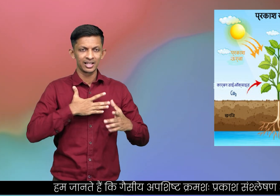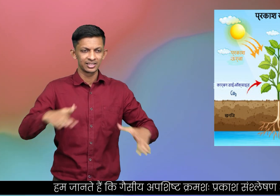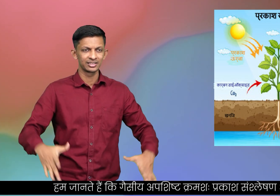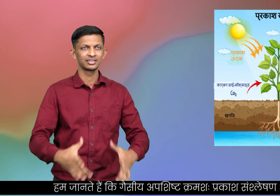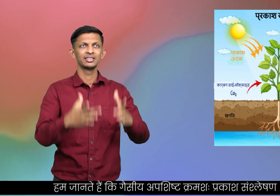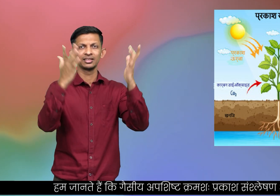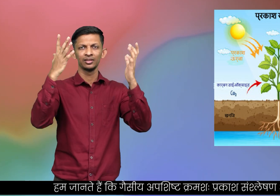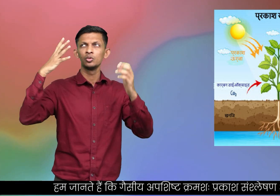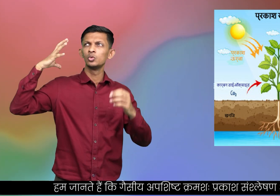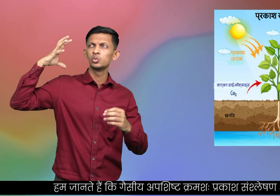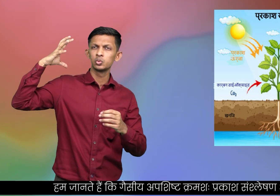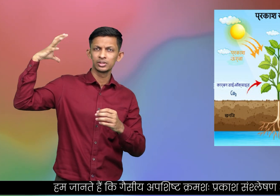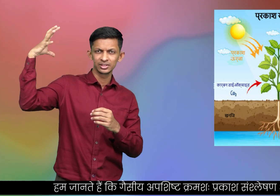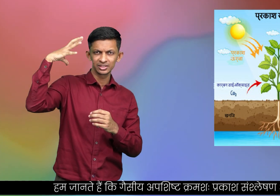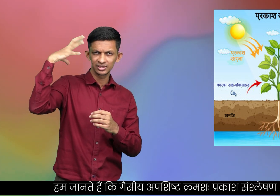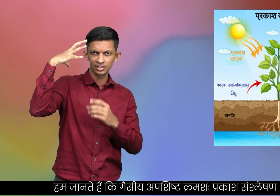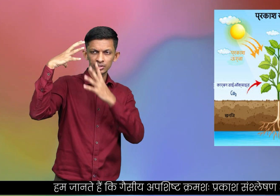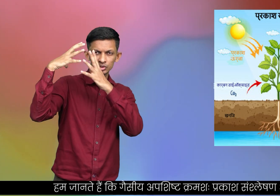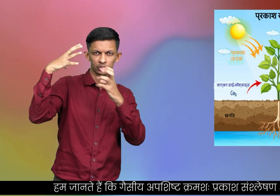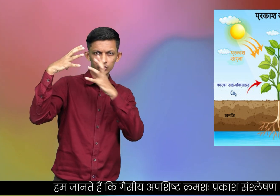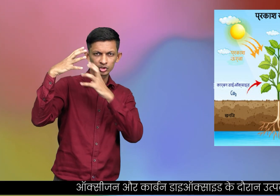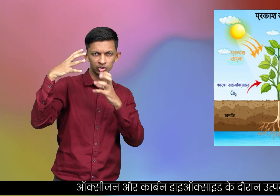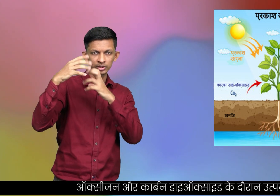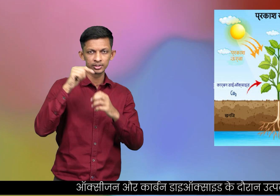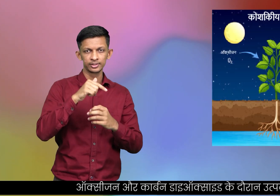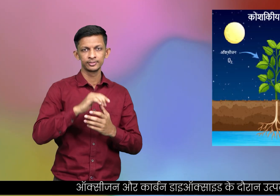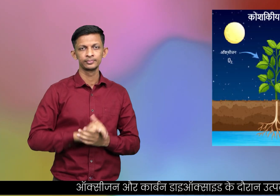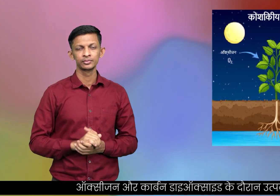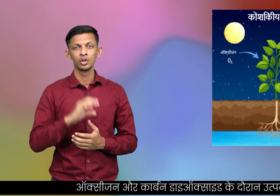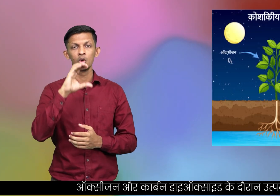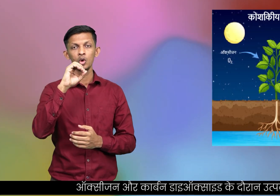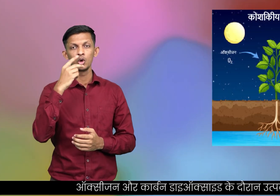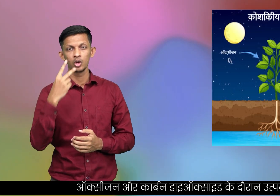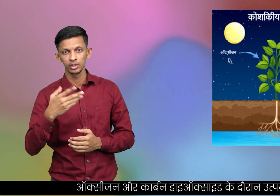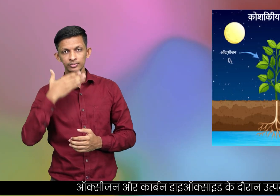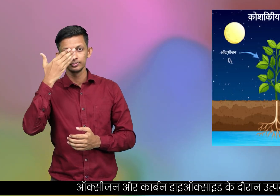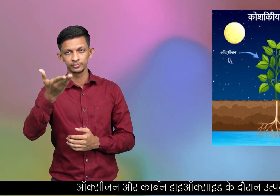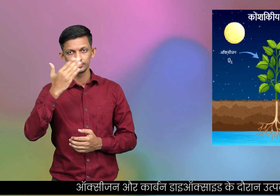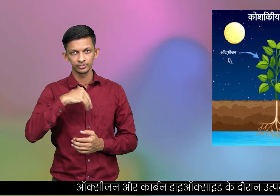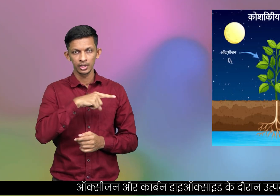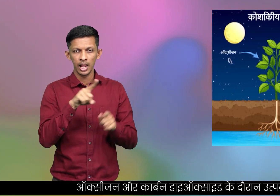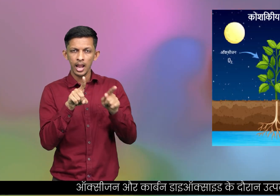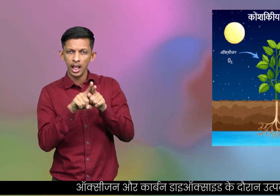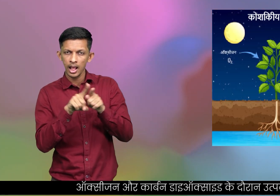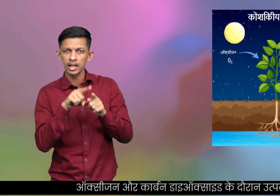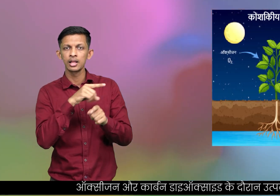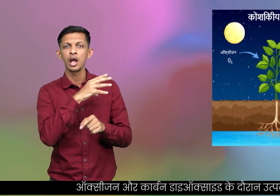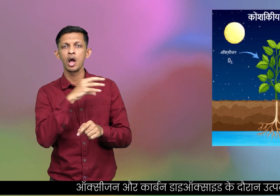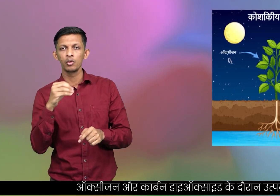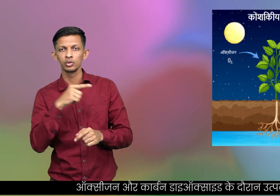और श्वसन जैसे ऑक्सीजन और कार्बन डाइऑक्साइड के दौरान